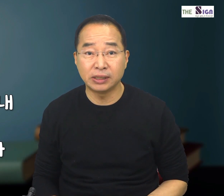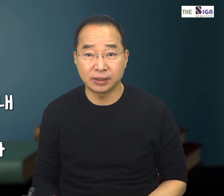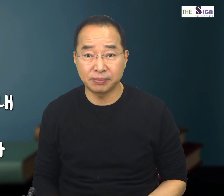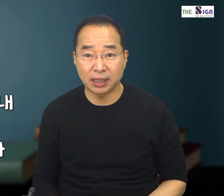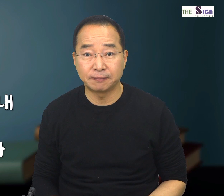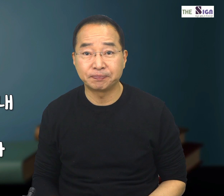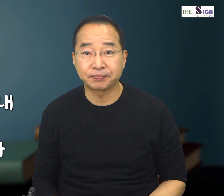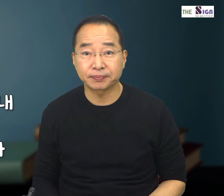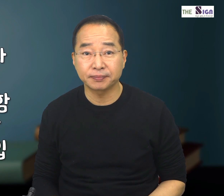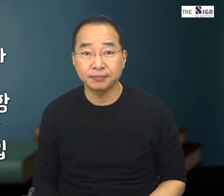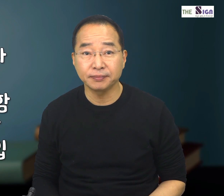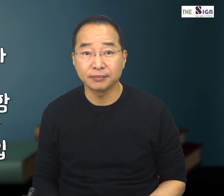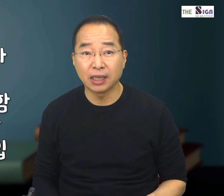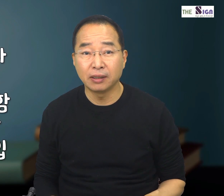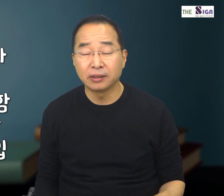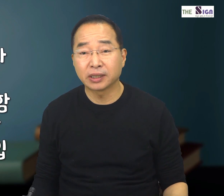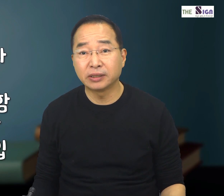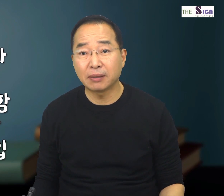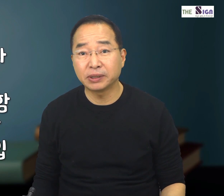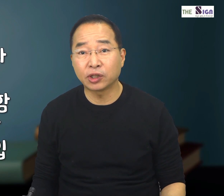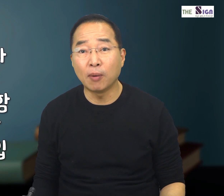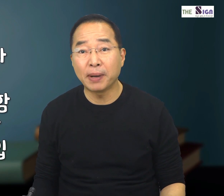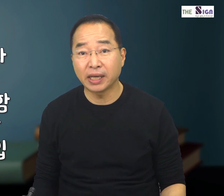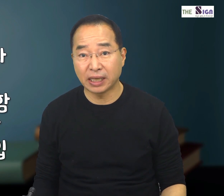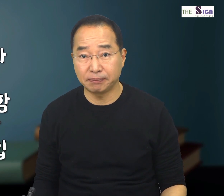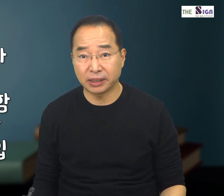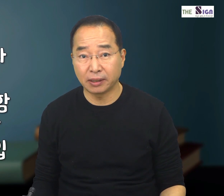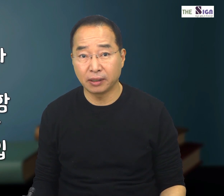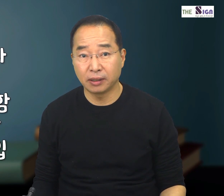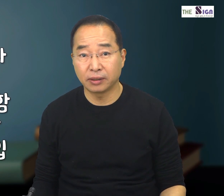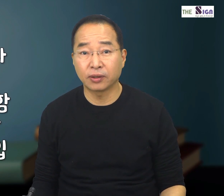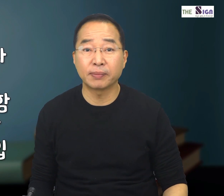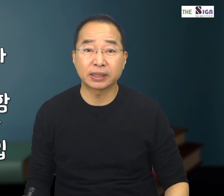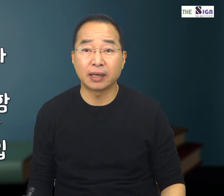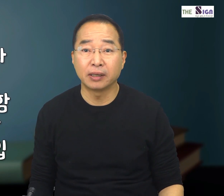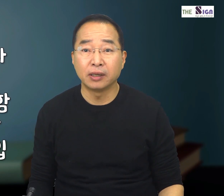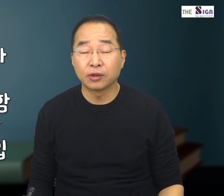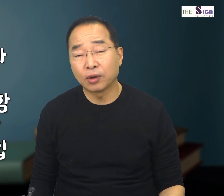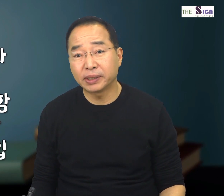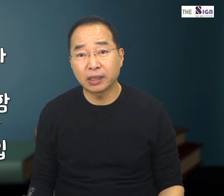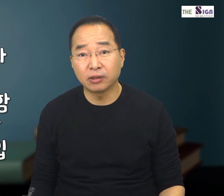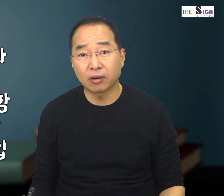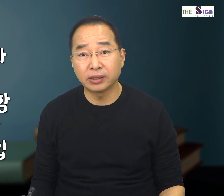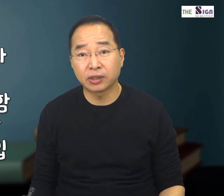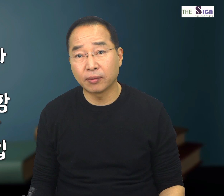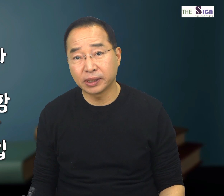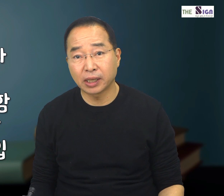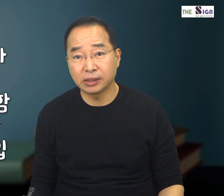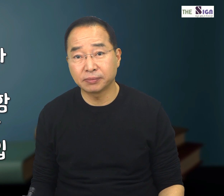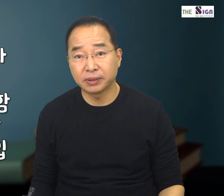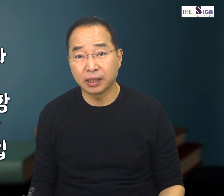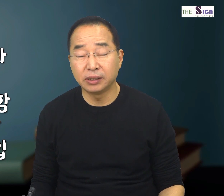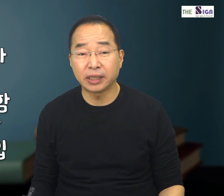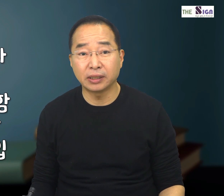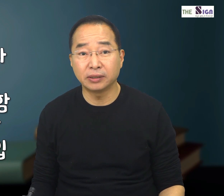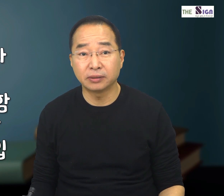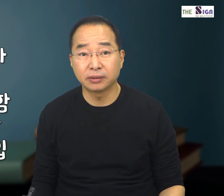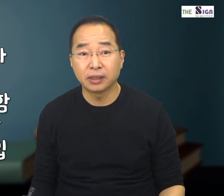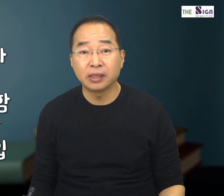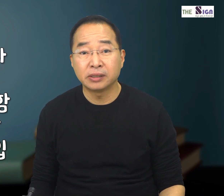있습니다. 자, 그 다음은 겸하다입니다. 겸하다. 겸하다는 여러 가지 겸하다가 있습니다. 일단은